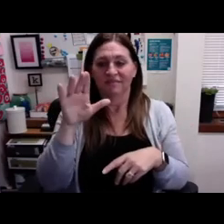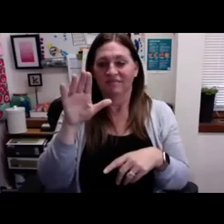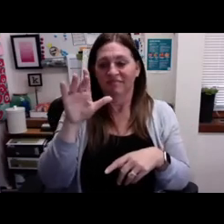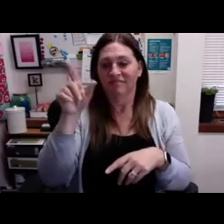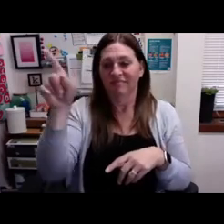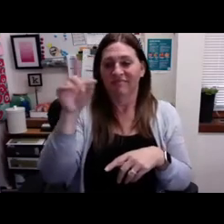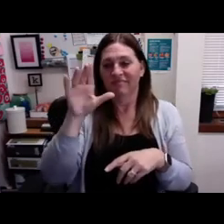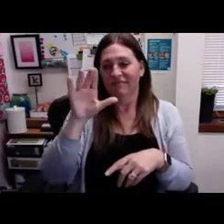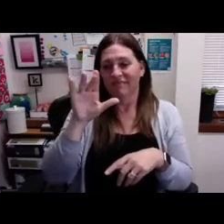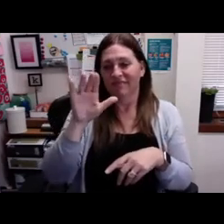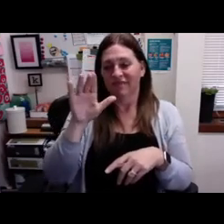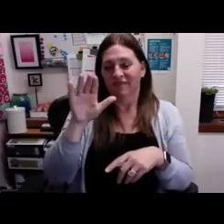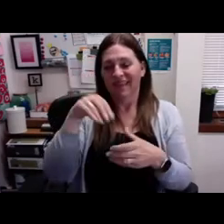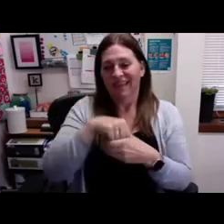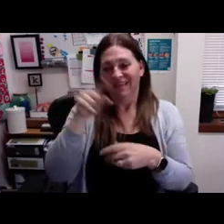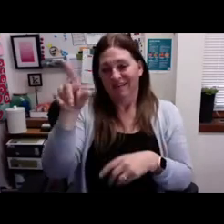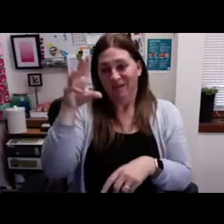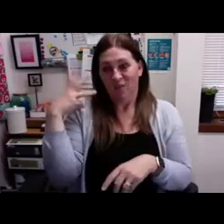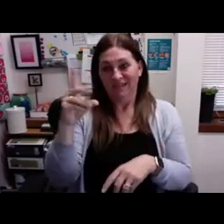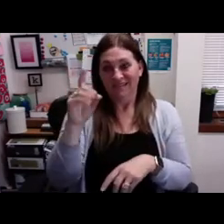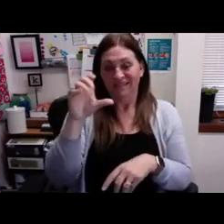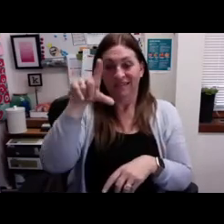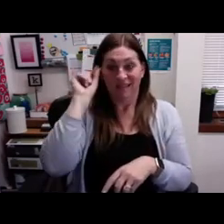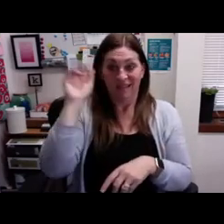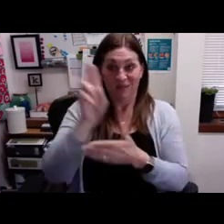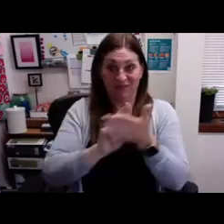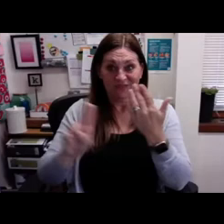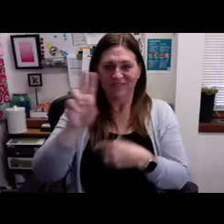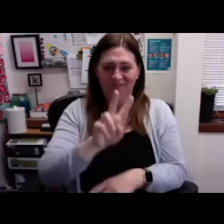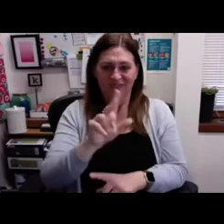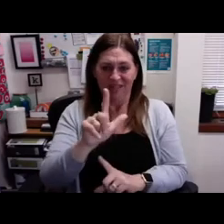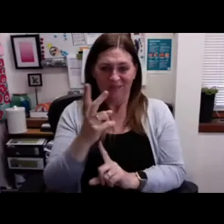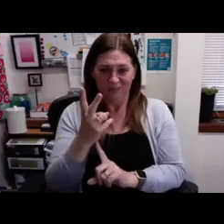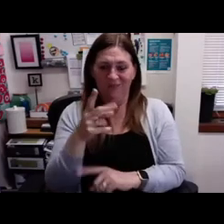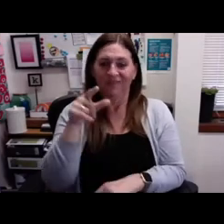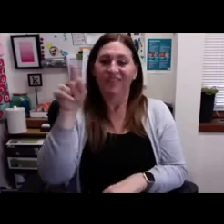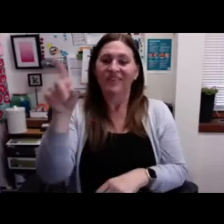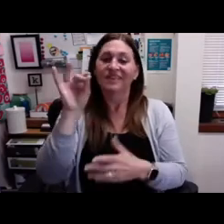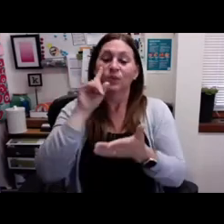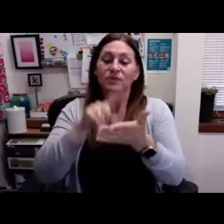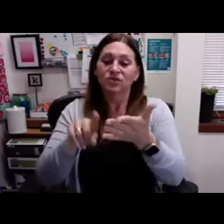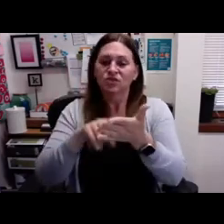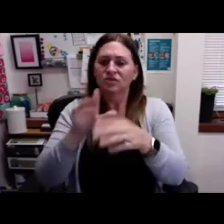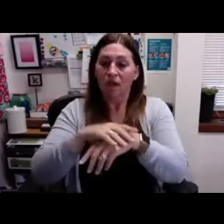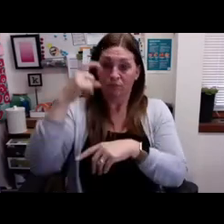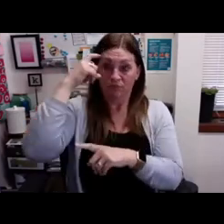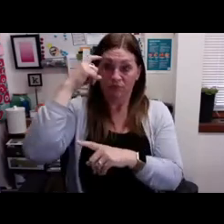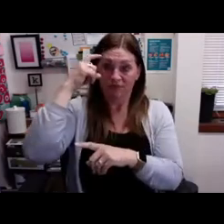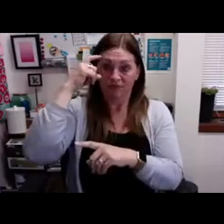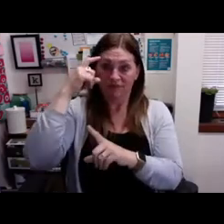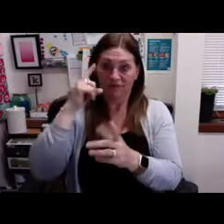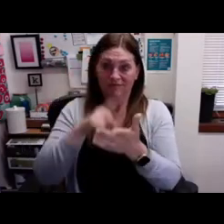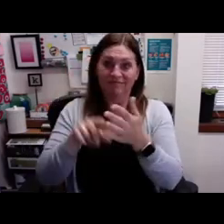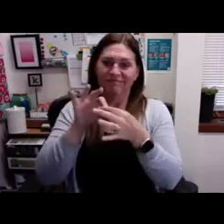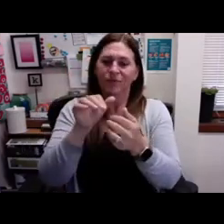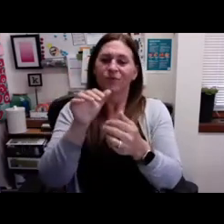eso funciona. Eso se llama lenguaje visual. En la ciudad de Washington, en esa universidad,